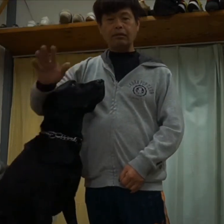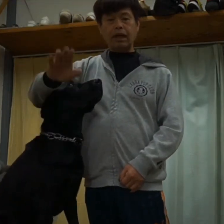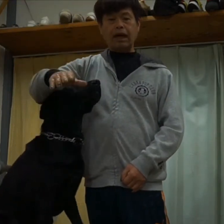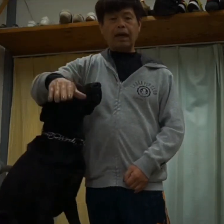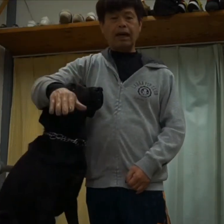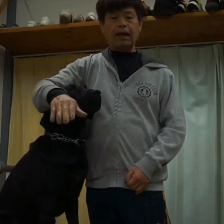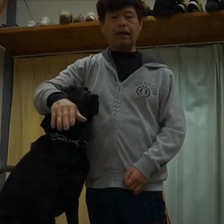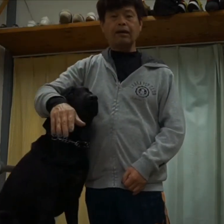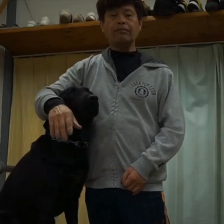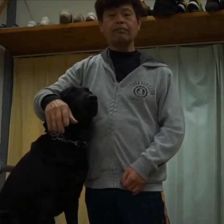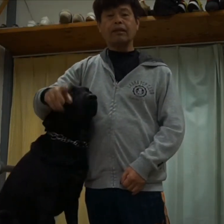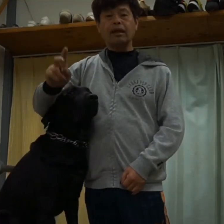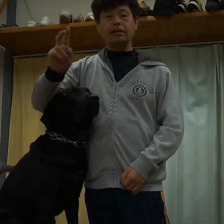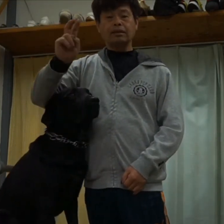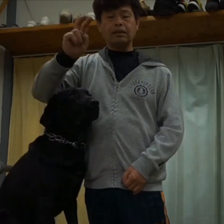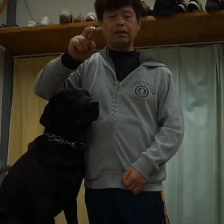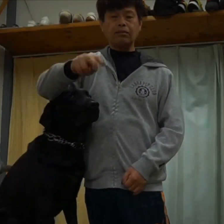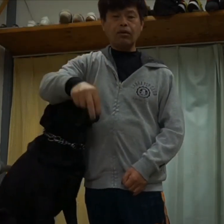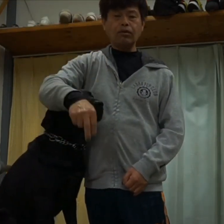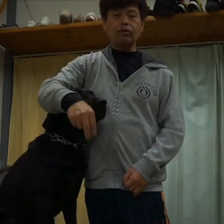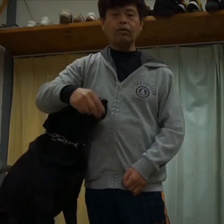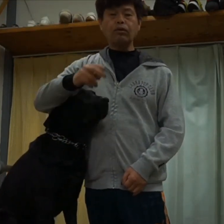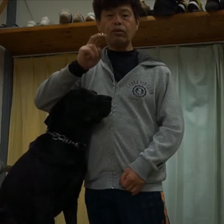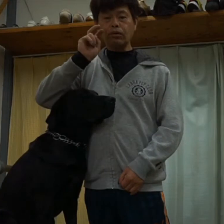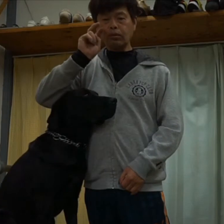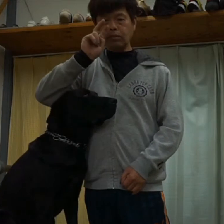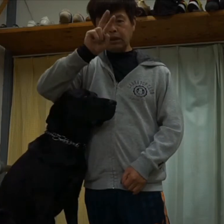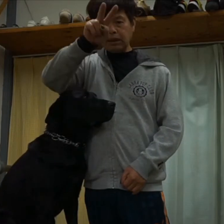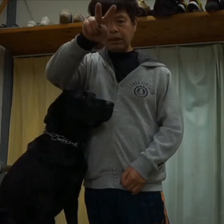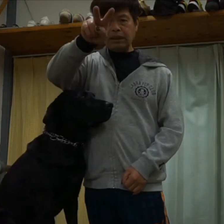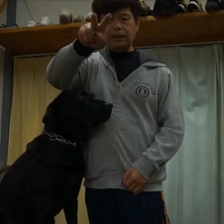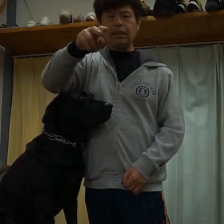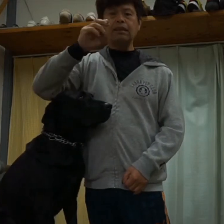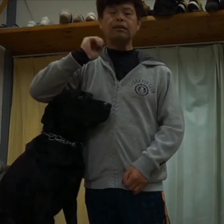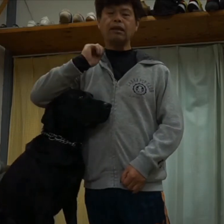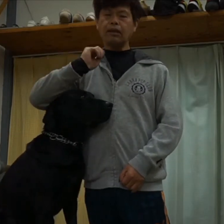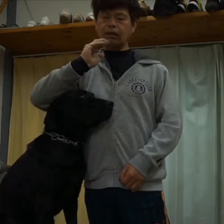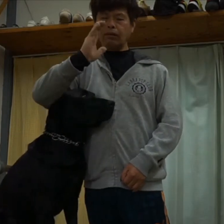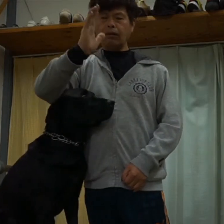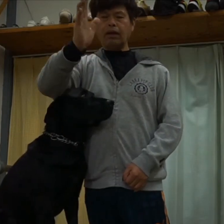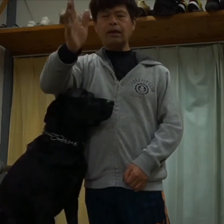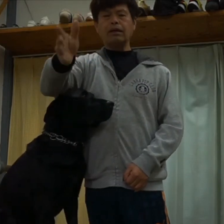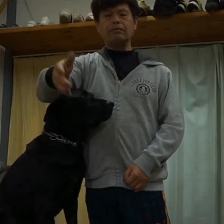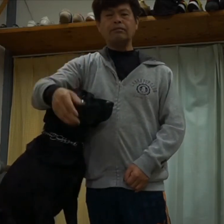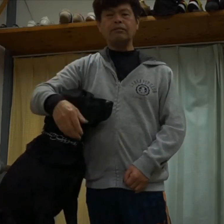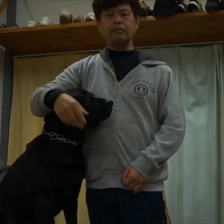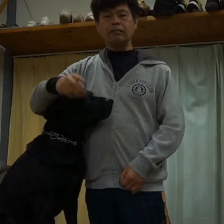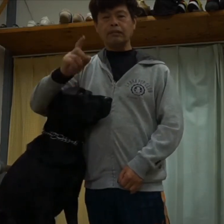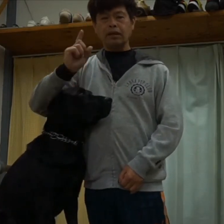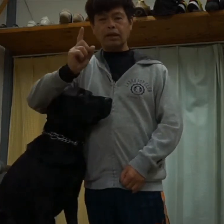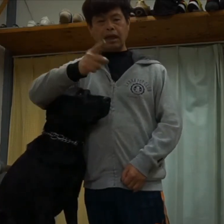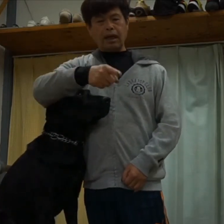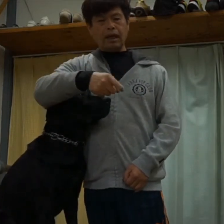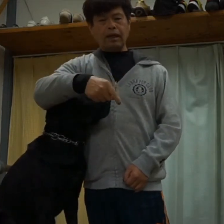ホラー足元見てごらんこれが